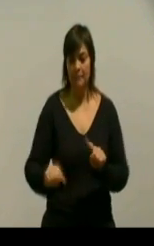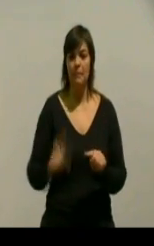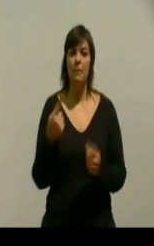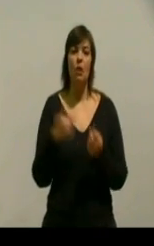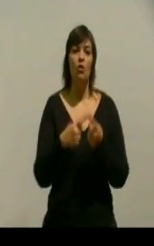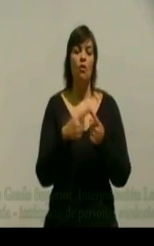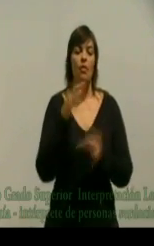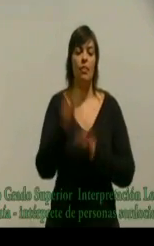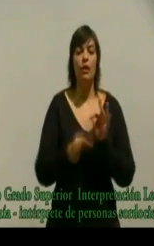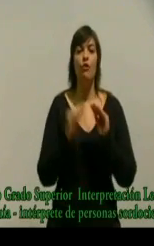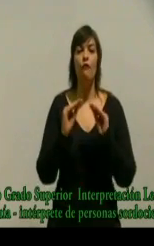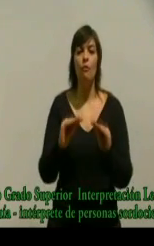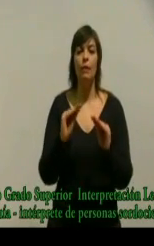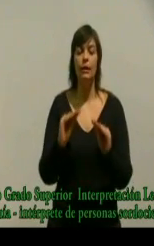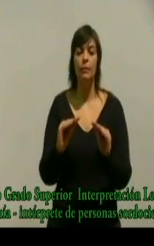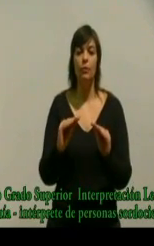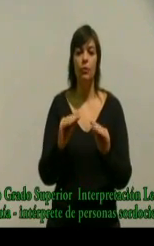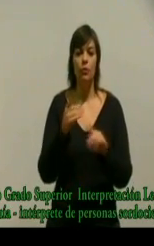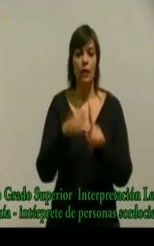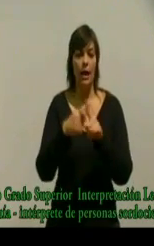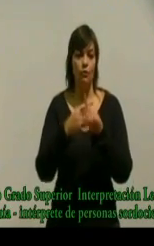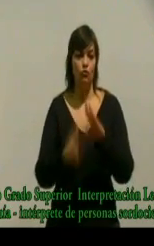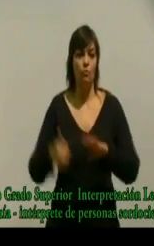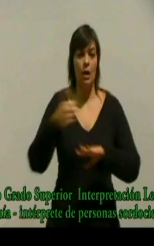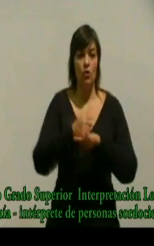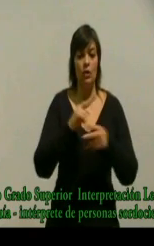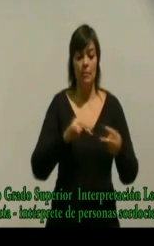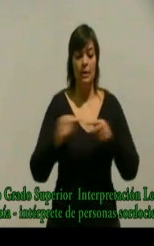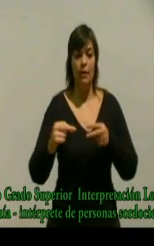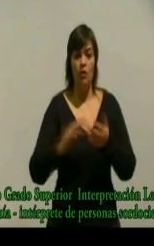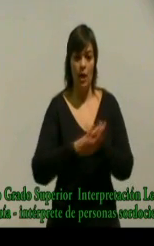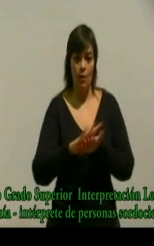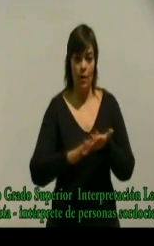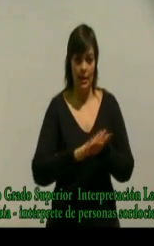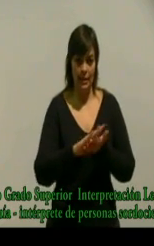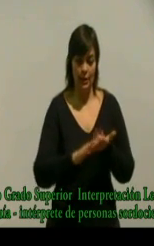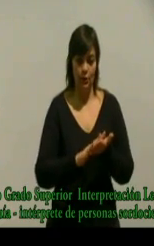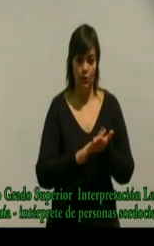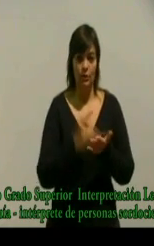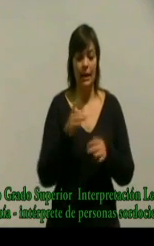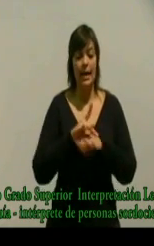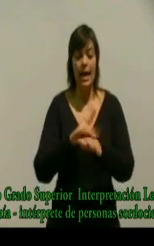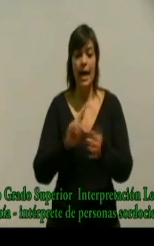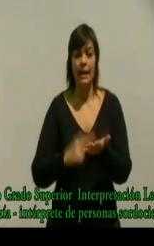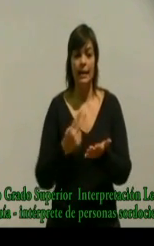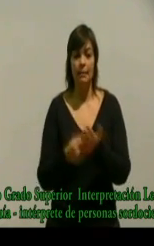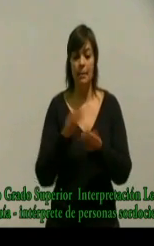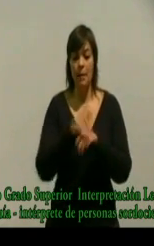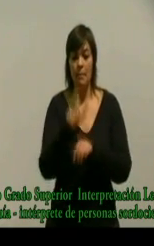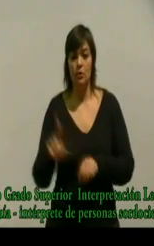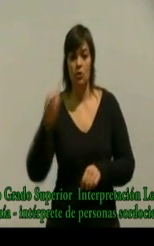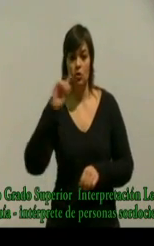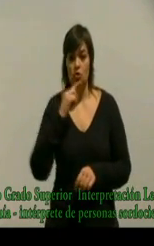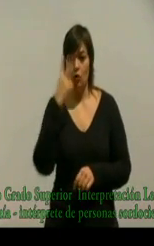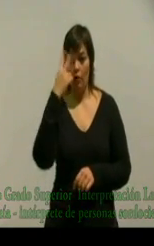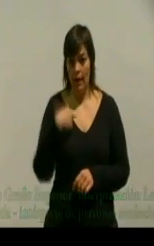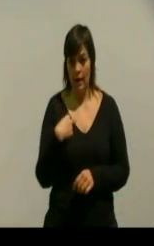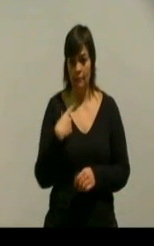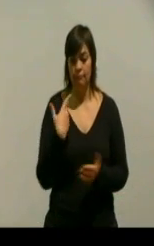lugar, deciros que tengo el ciclo formativo de grado superior de interpretación de lengua de signos y guía intérprete de personas sordociegas. Está certificado